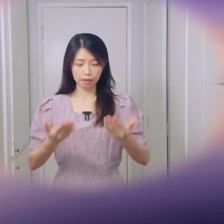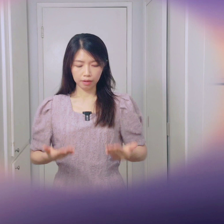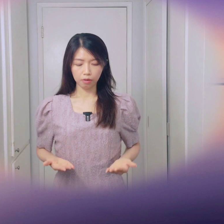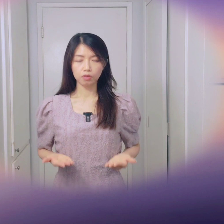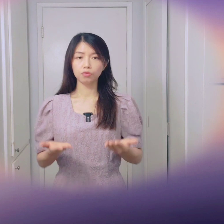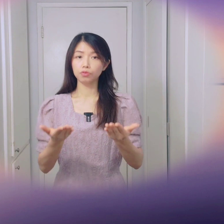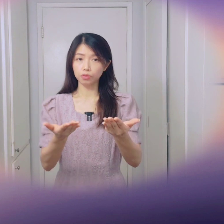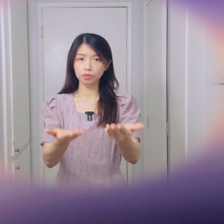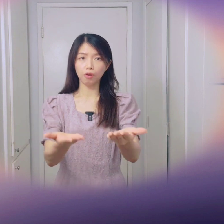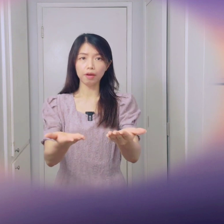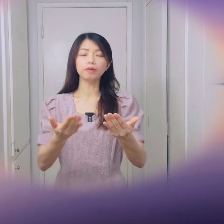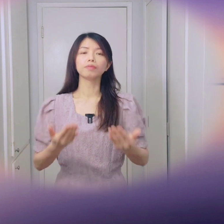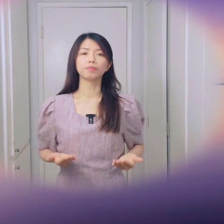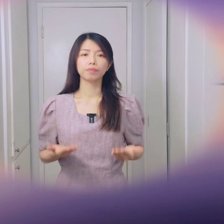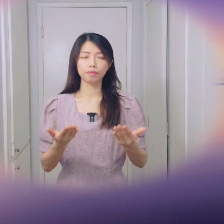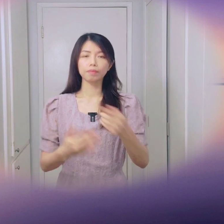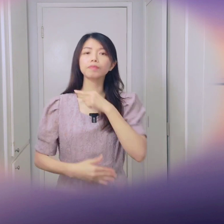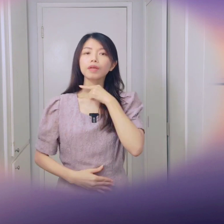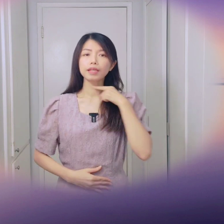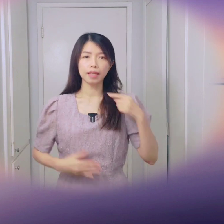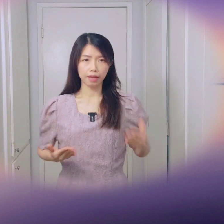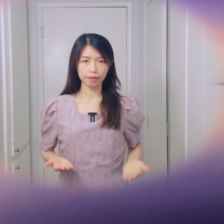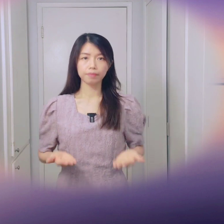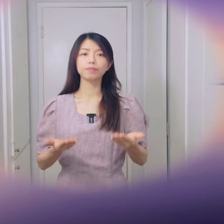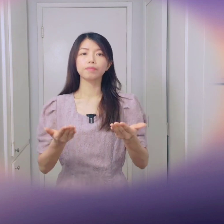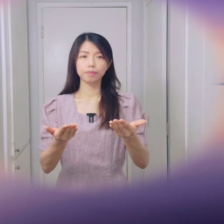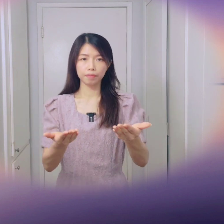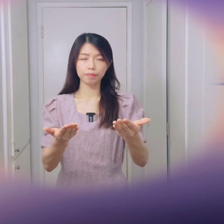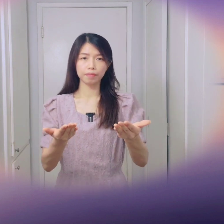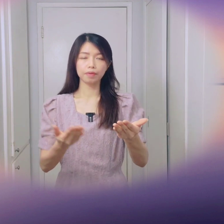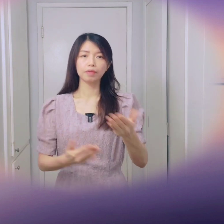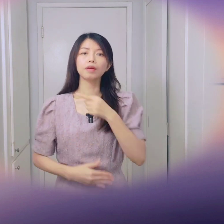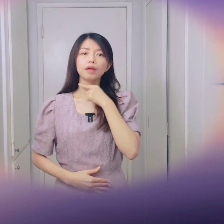상대에게 이렇게 주는 거예요. 희생.